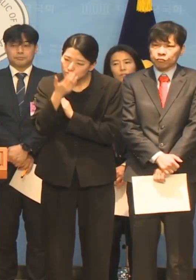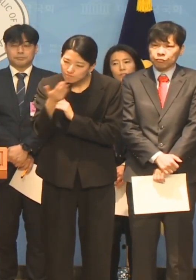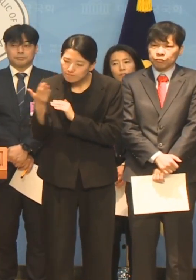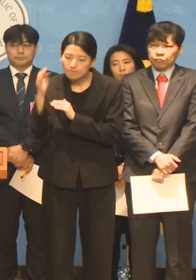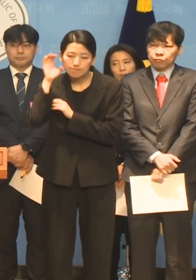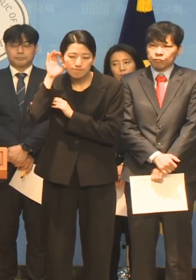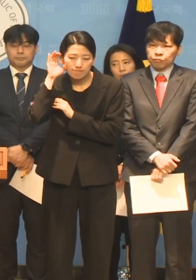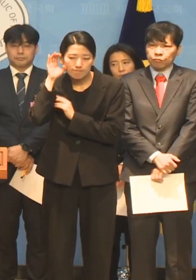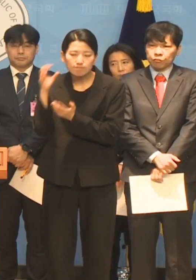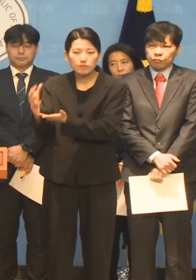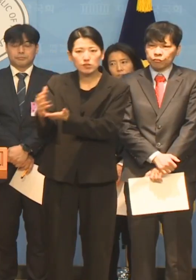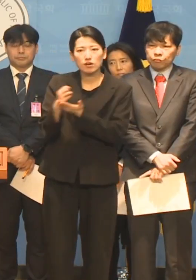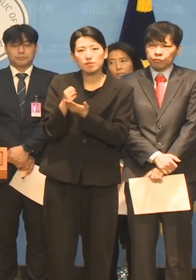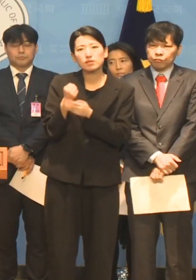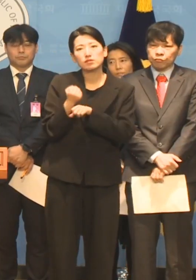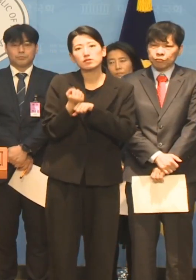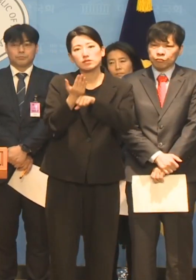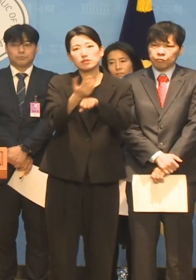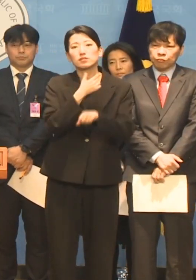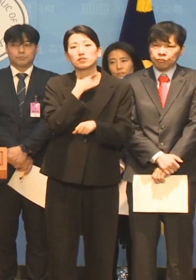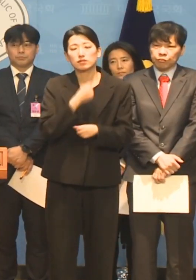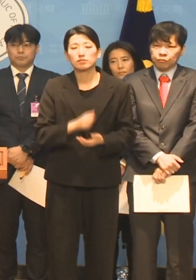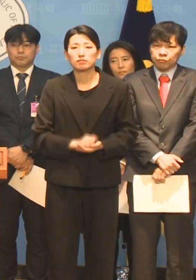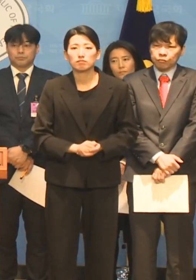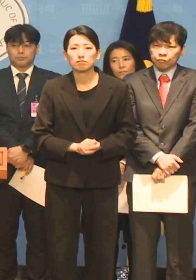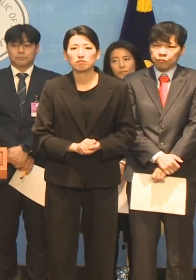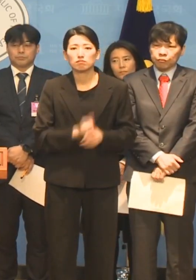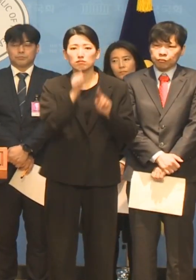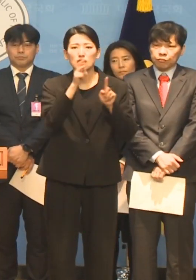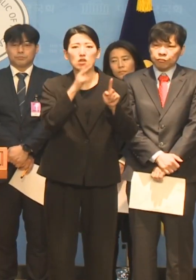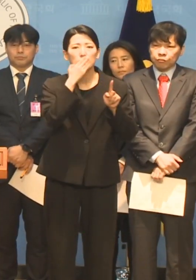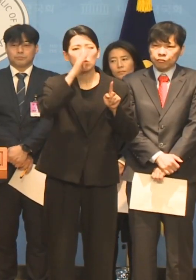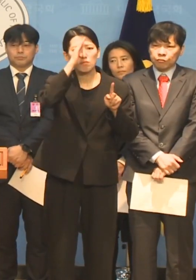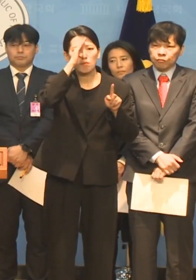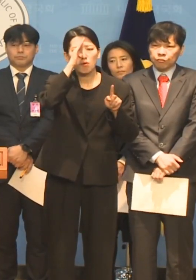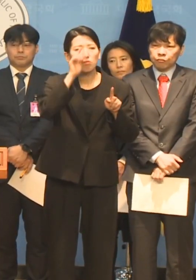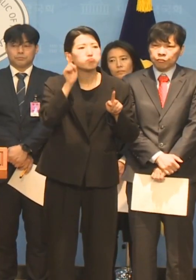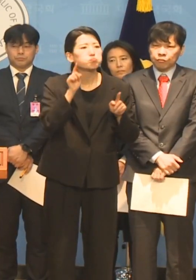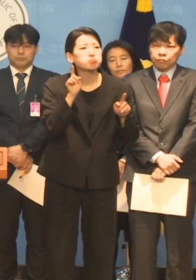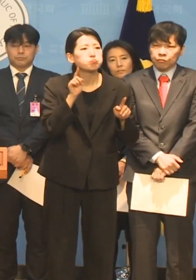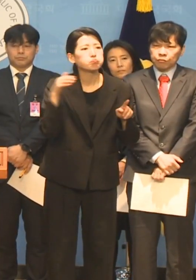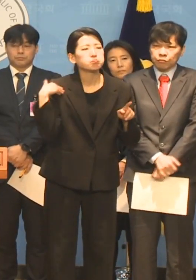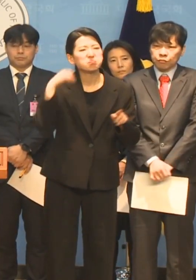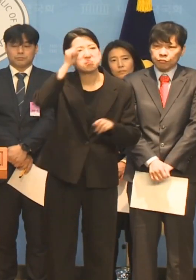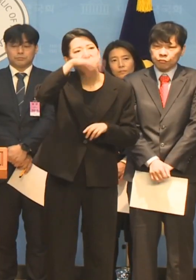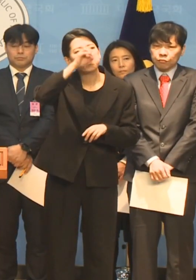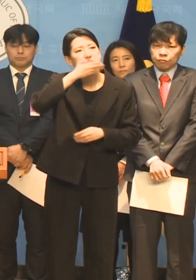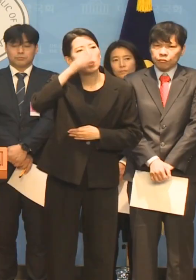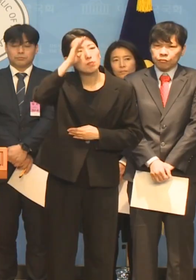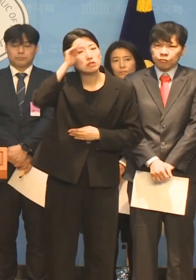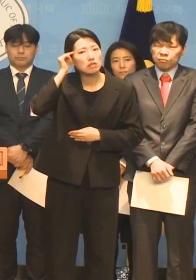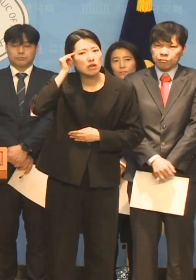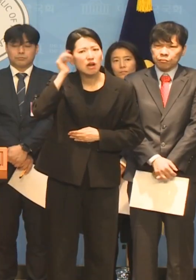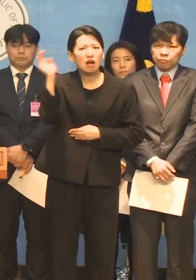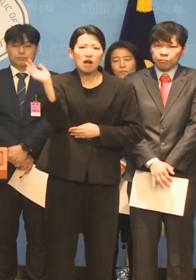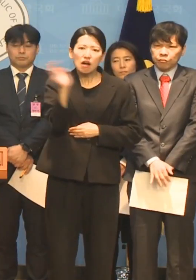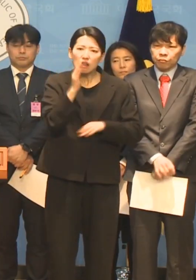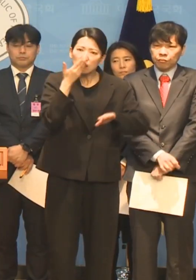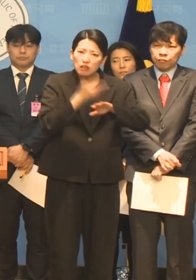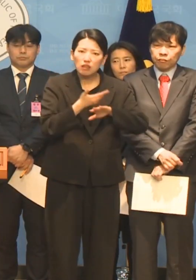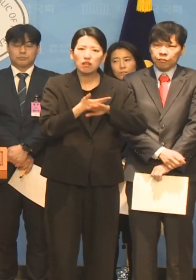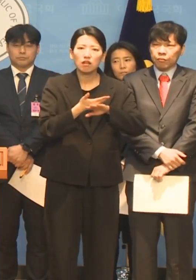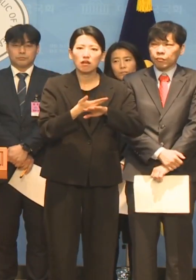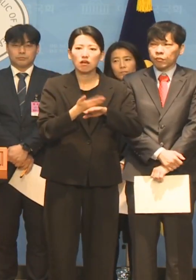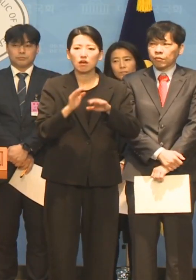말씀드리겠습니다. 일형 당뇨병에 대한 몰이해와 여기에서 오는 잠재적 위험으로 환자들은 계속 고통당하고